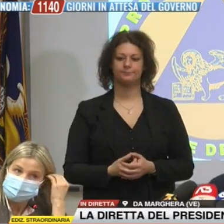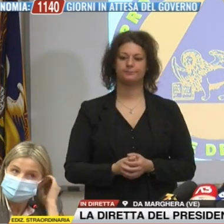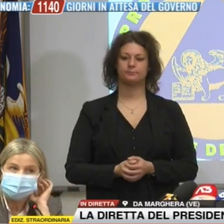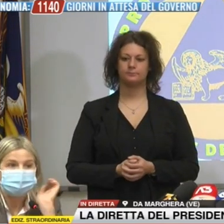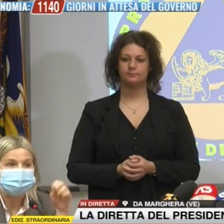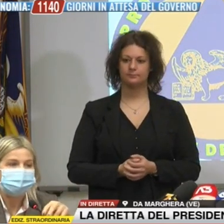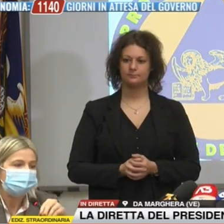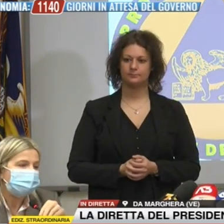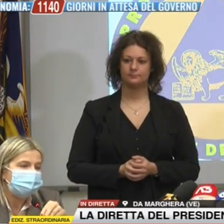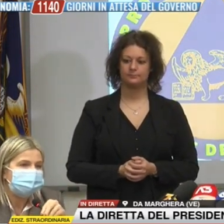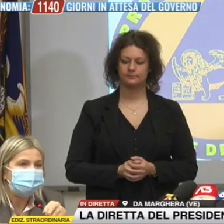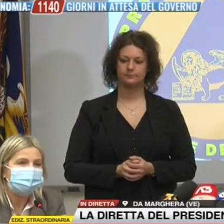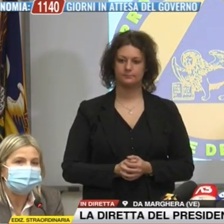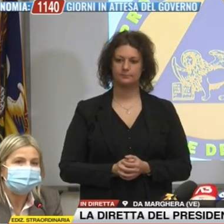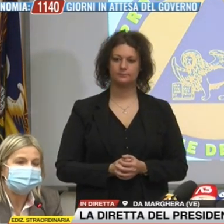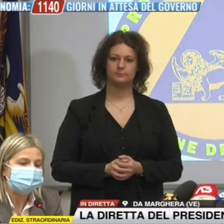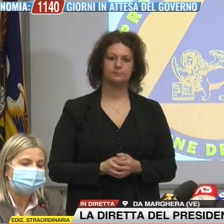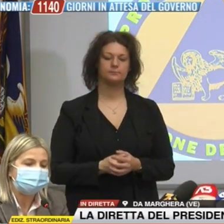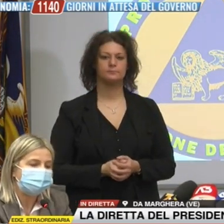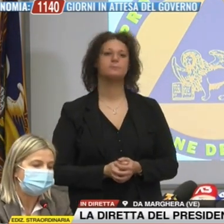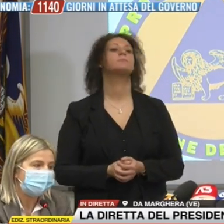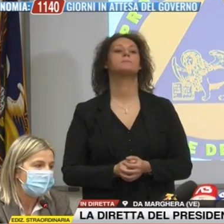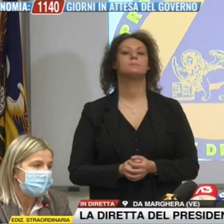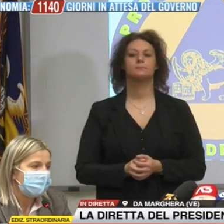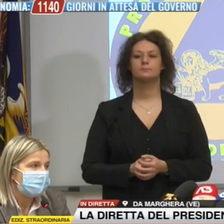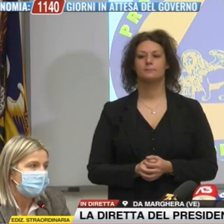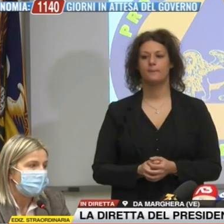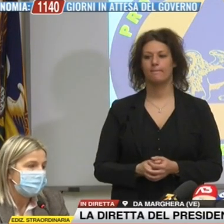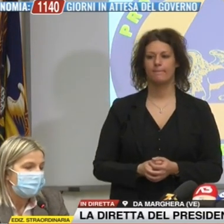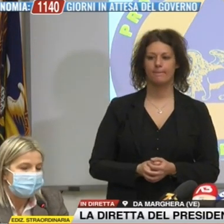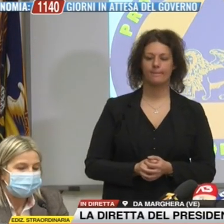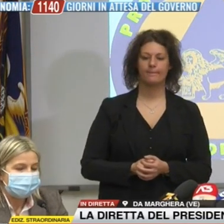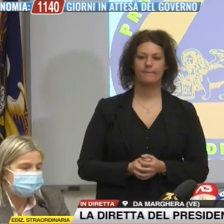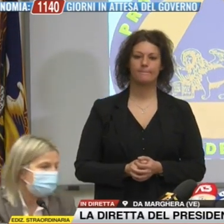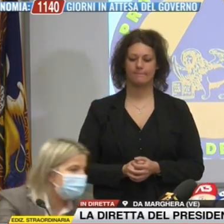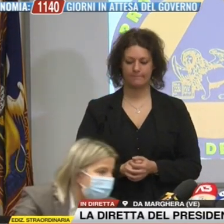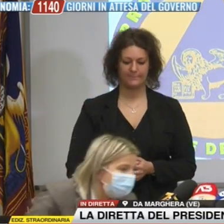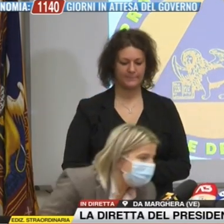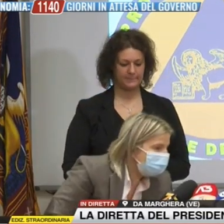e magari oggi aggiorniamo i colleghi a metà pomeriggio, anzi sul tardo pomeriggio.